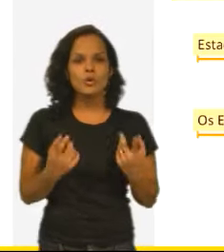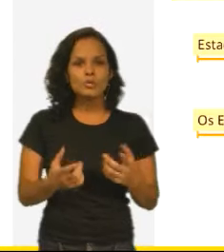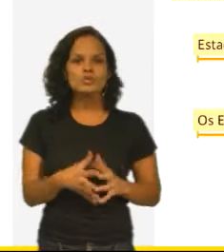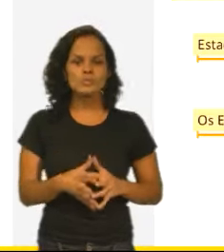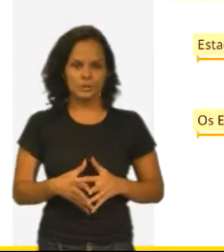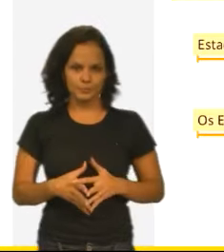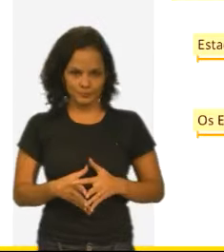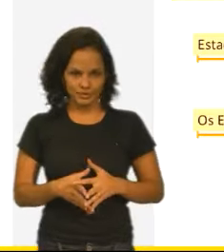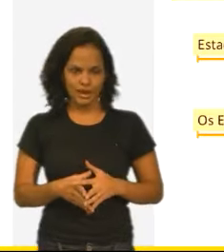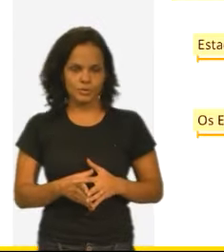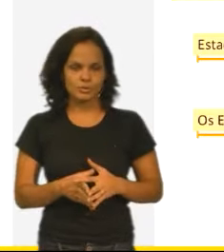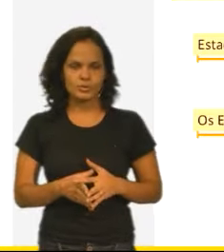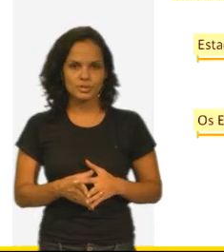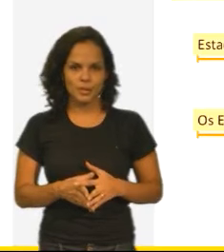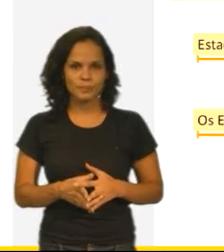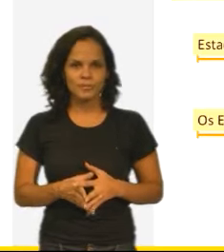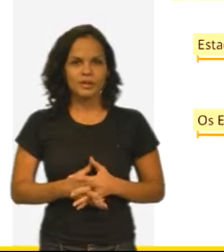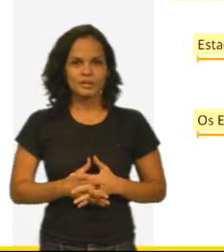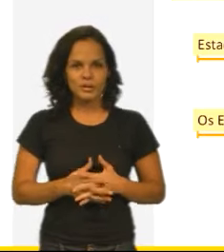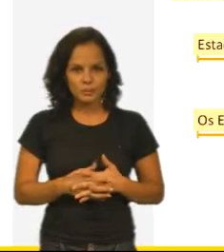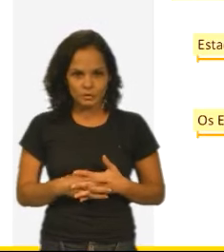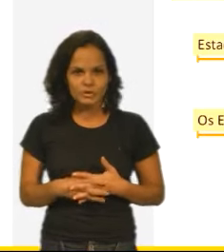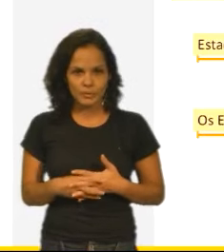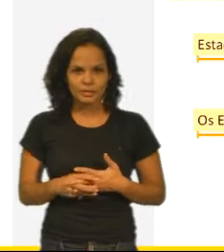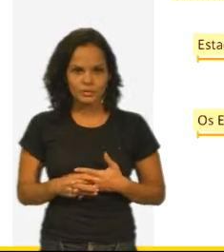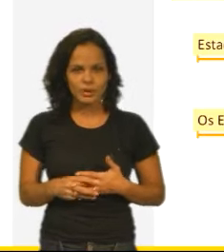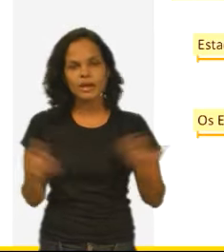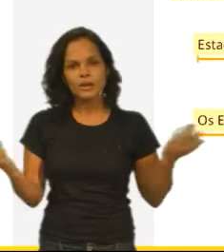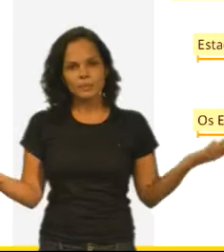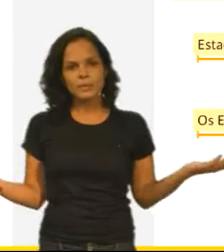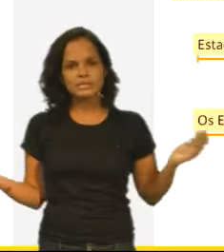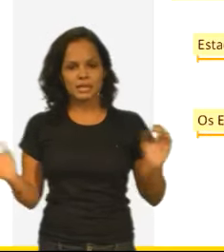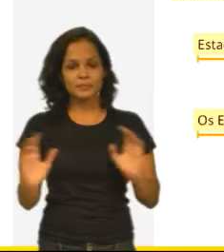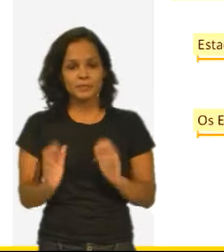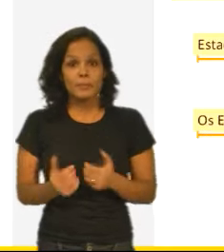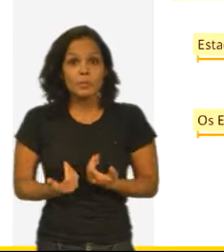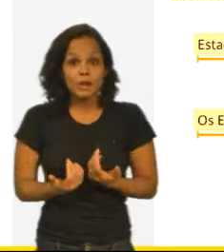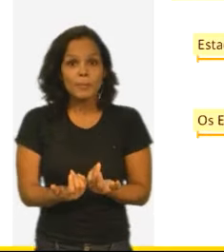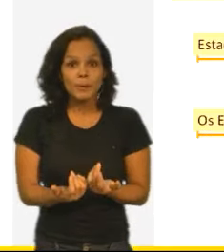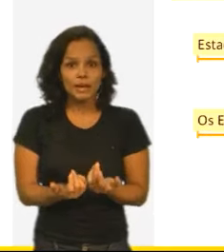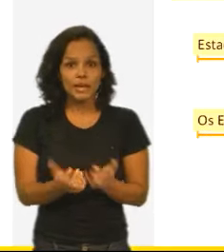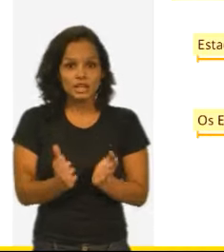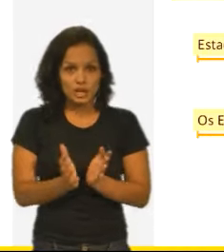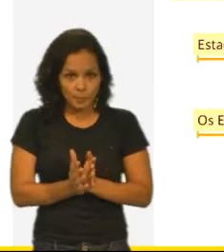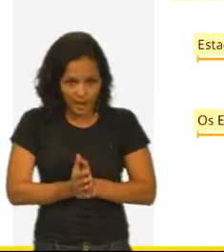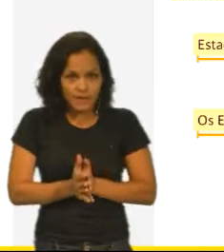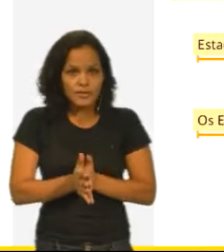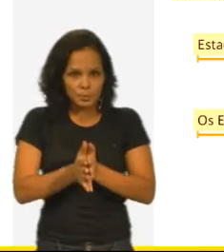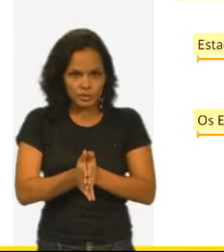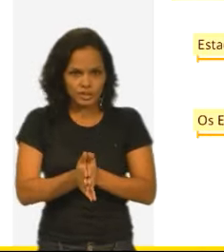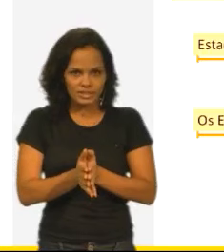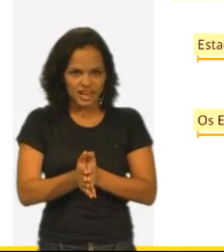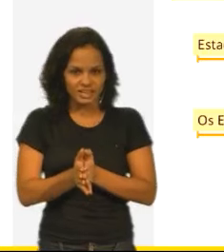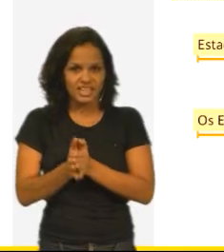o número da construção. Tranquilo demais, não é? Pois é. Plural aparente, palavra pluralizada.